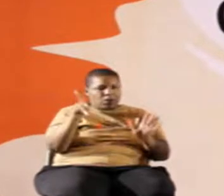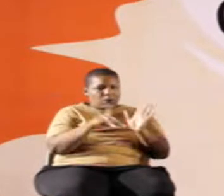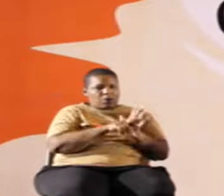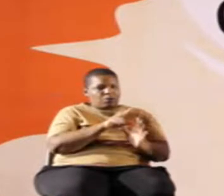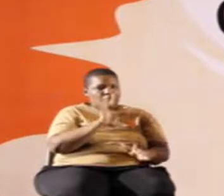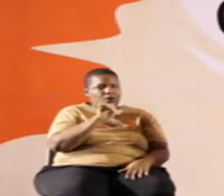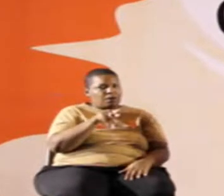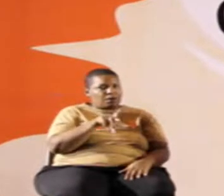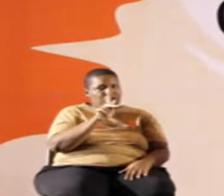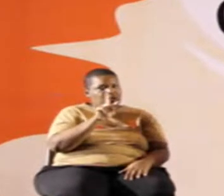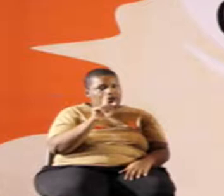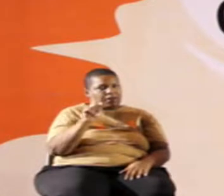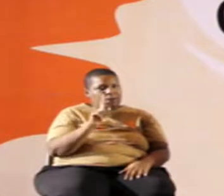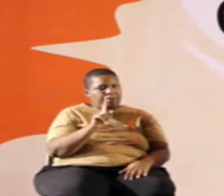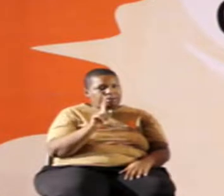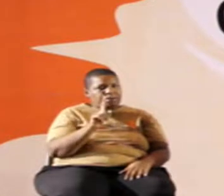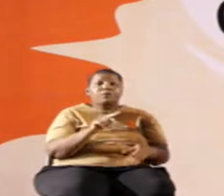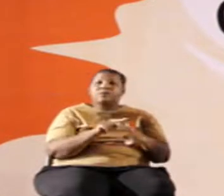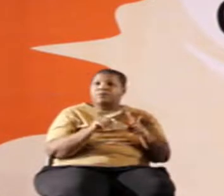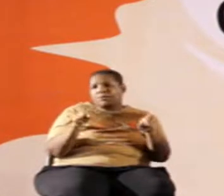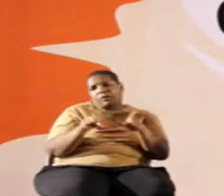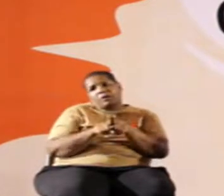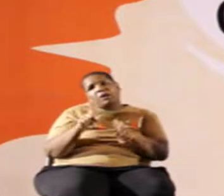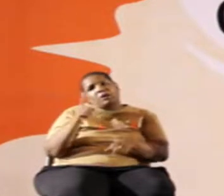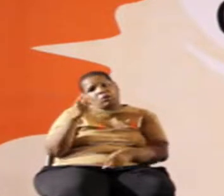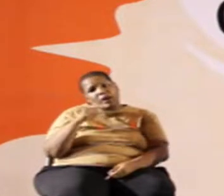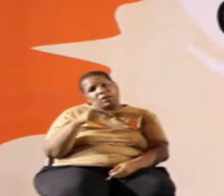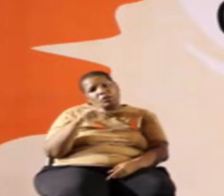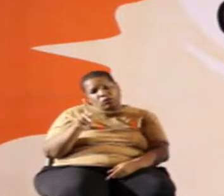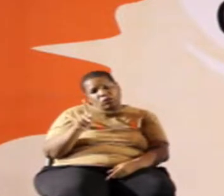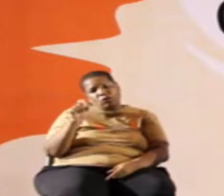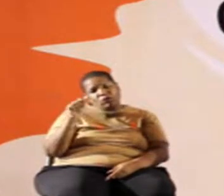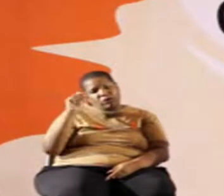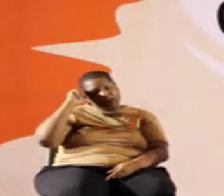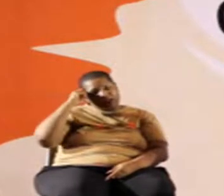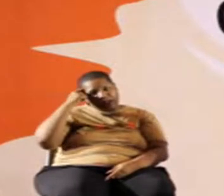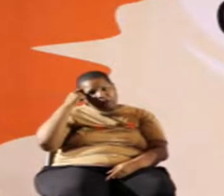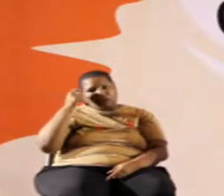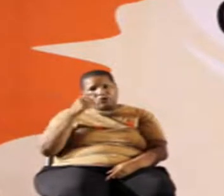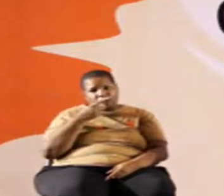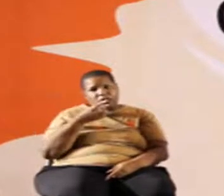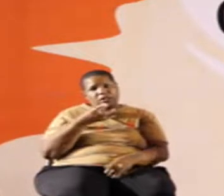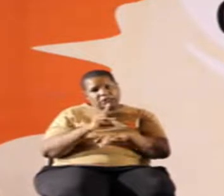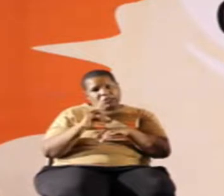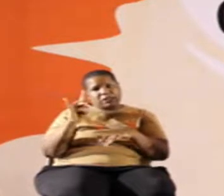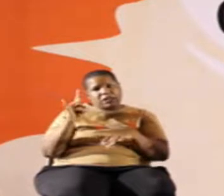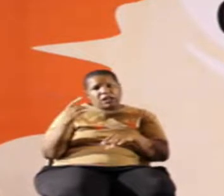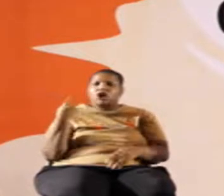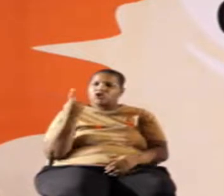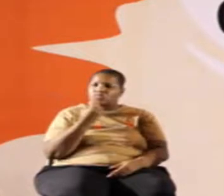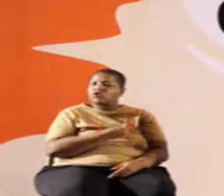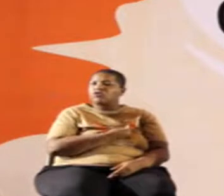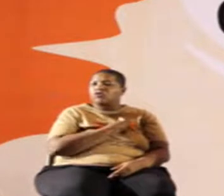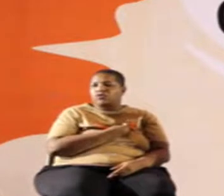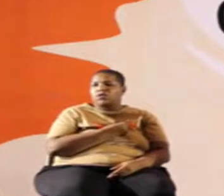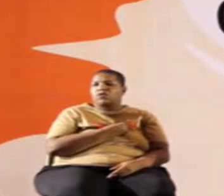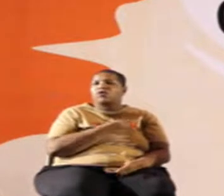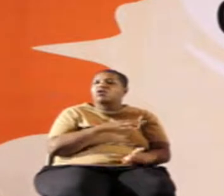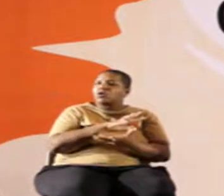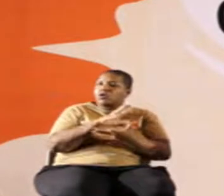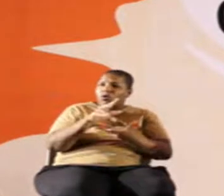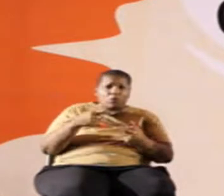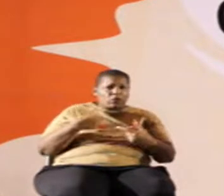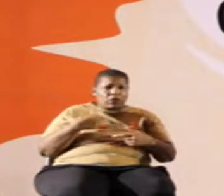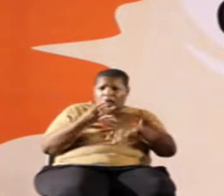é invenção do funk ostentar, também não é invenção do negro nem da cultura negra ostentar, né, gente? A gente vive no mundo da